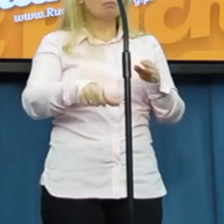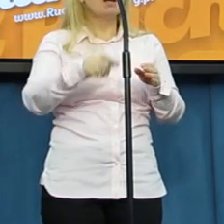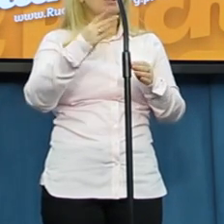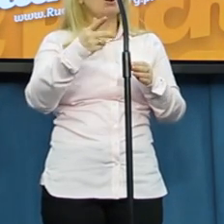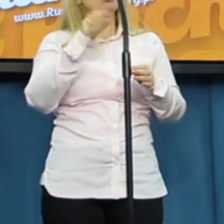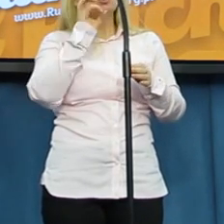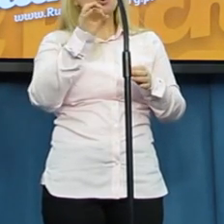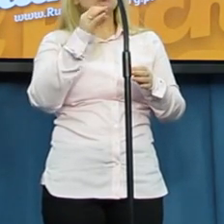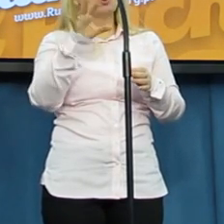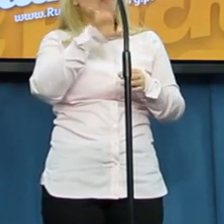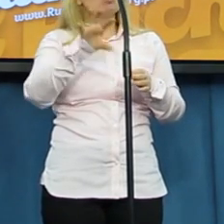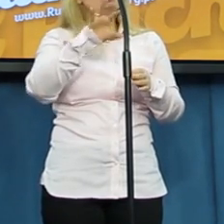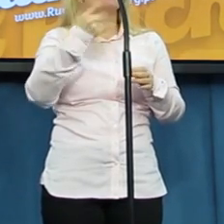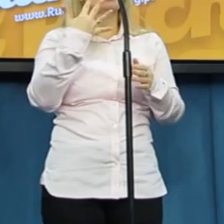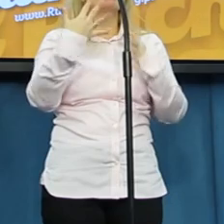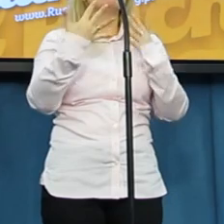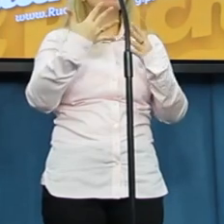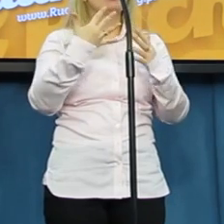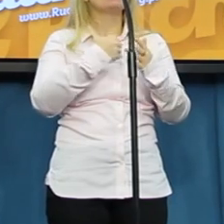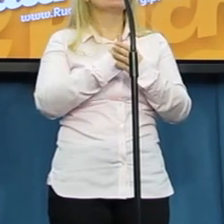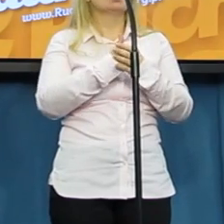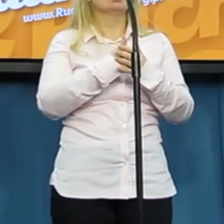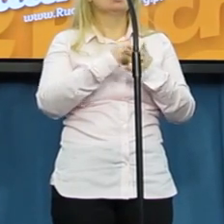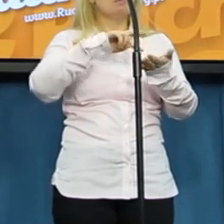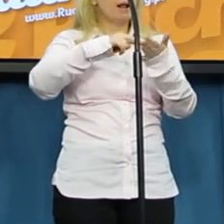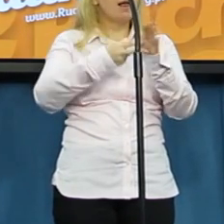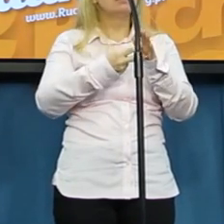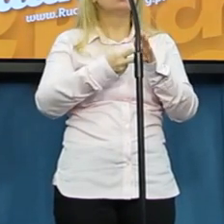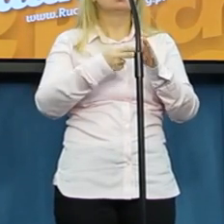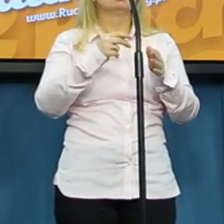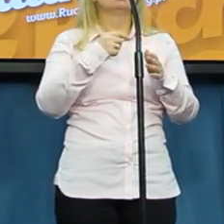dobrze popatrzą na ten plan, jak zrobić krok dalej.